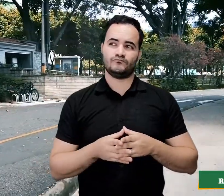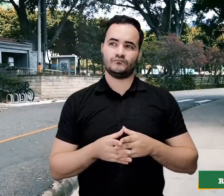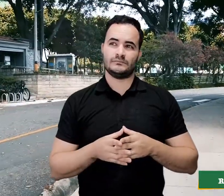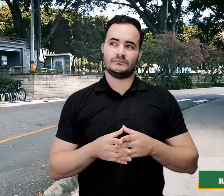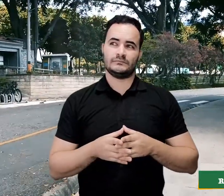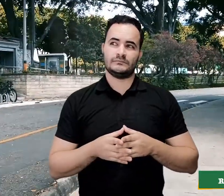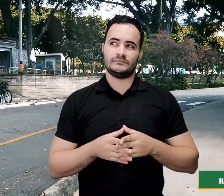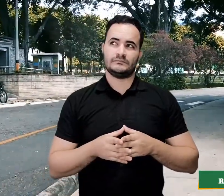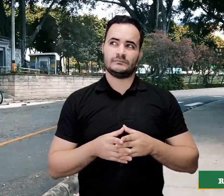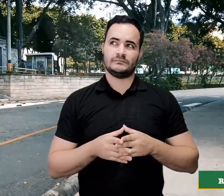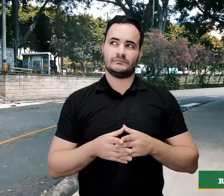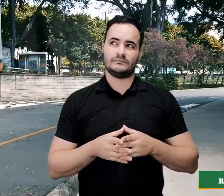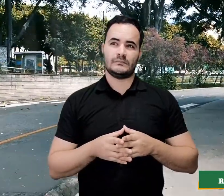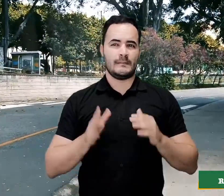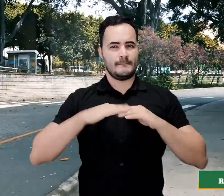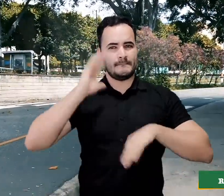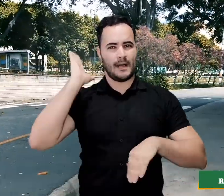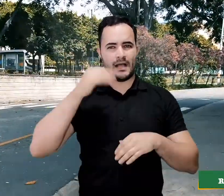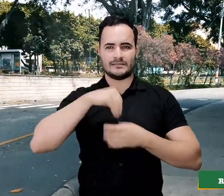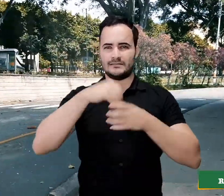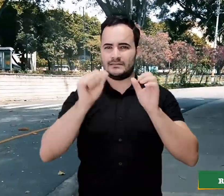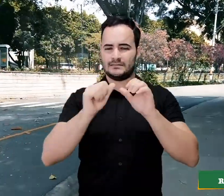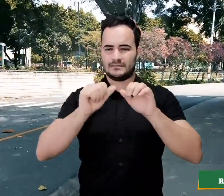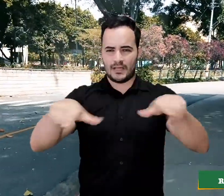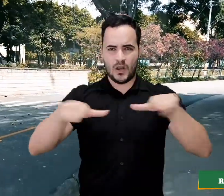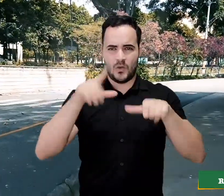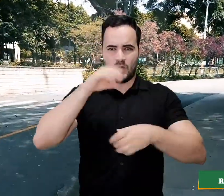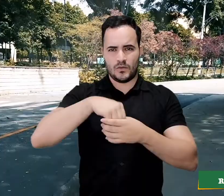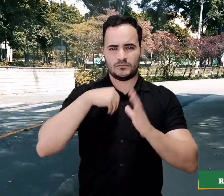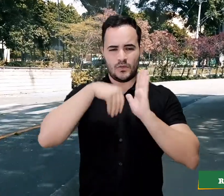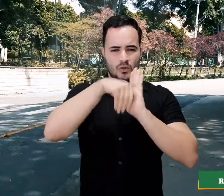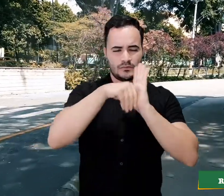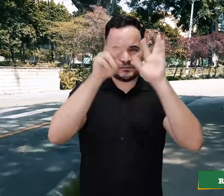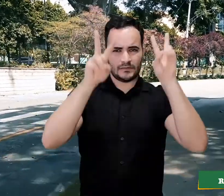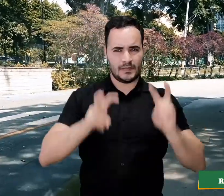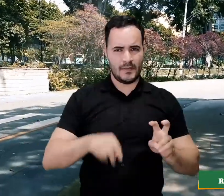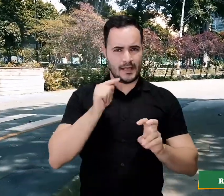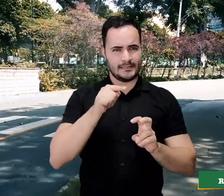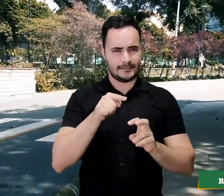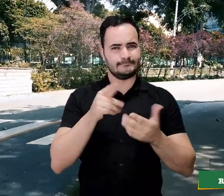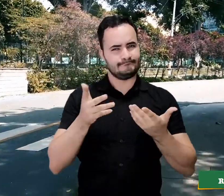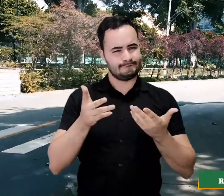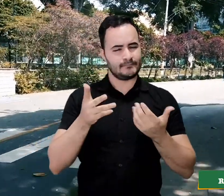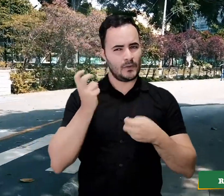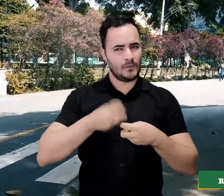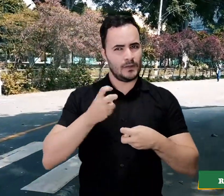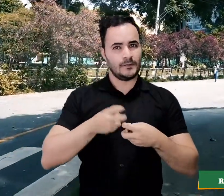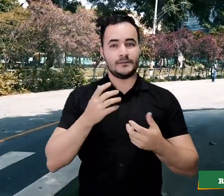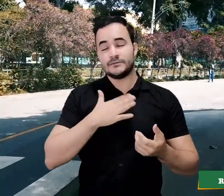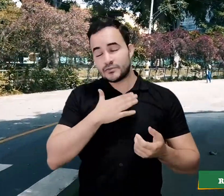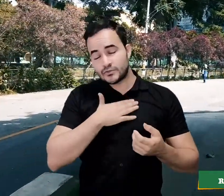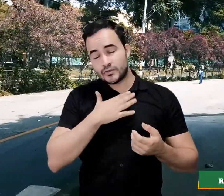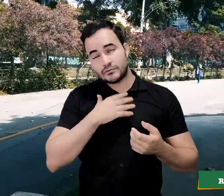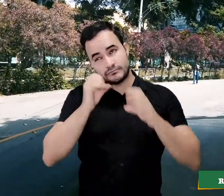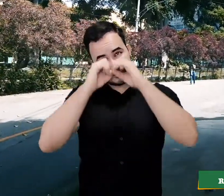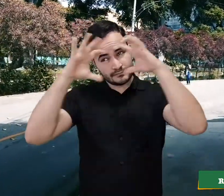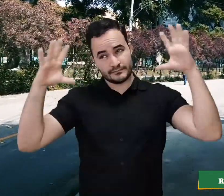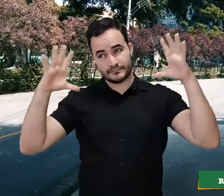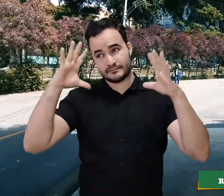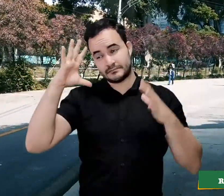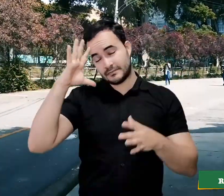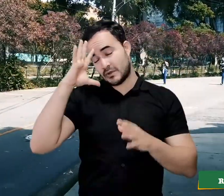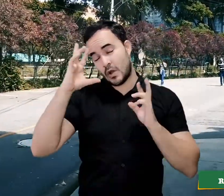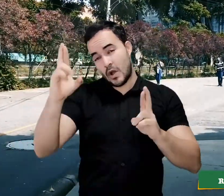mucho más en lo que se trabaja dentro del salón de clase, los contenidos y todo. Yo tendría la esperanza de